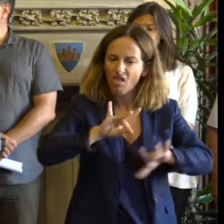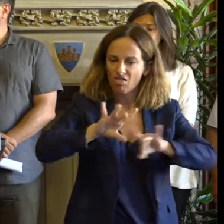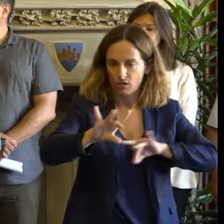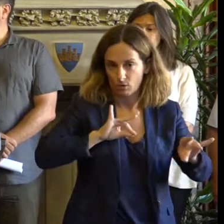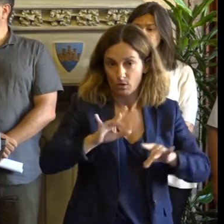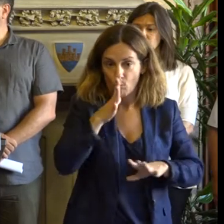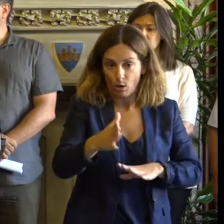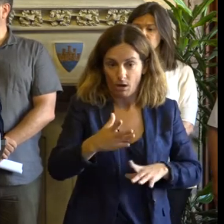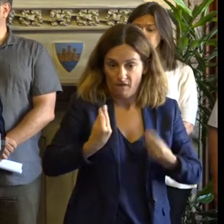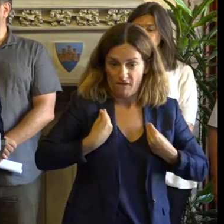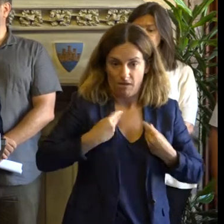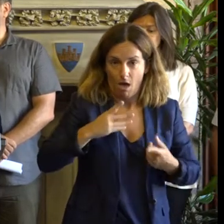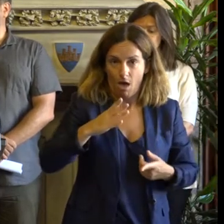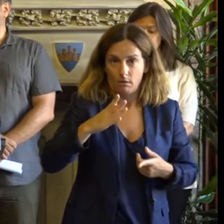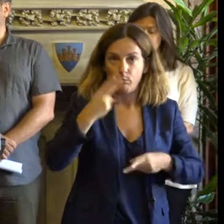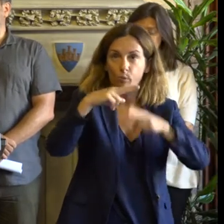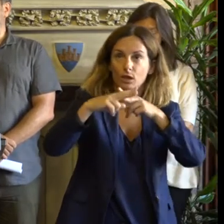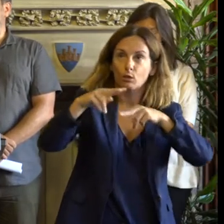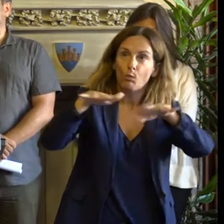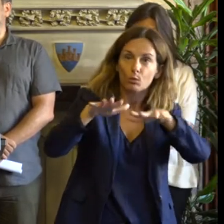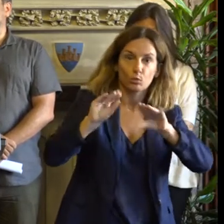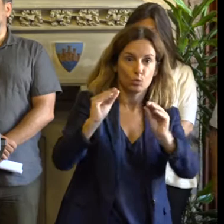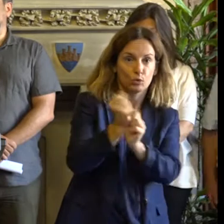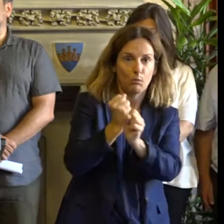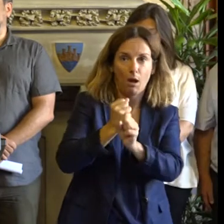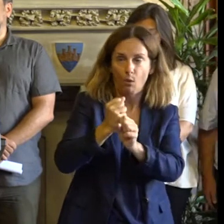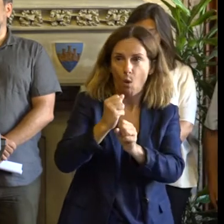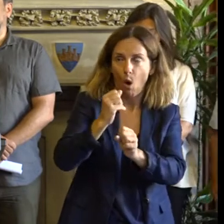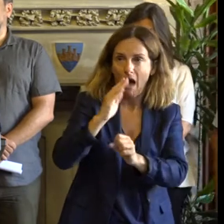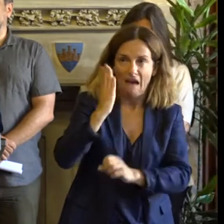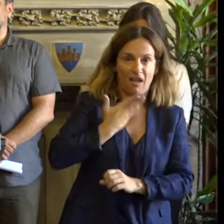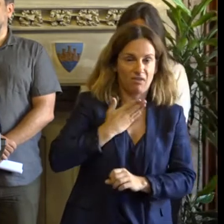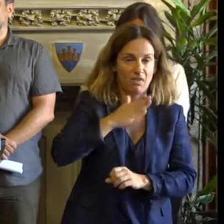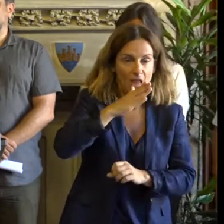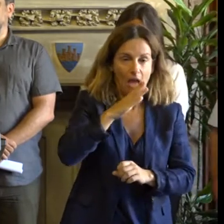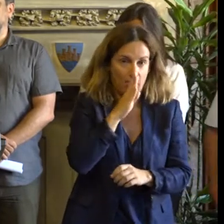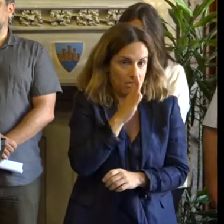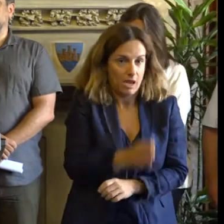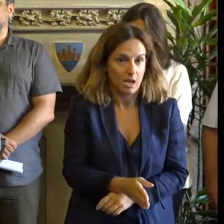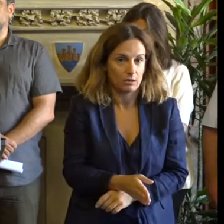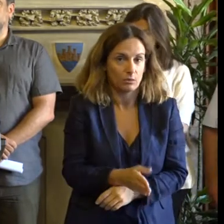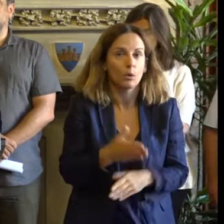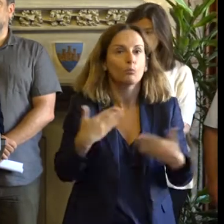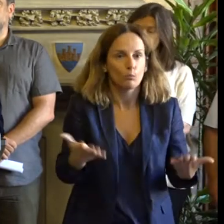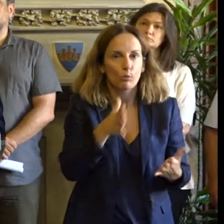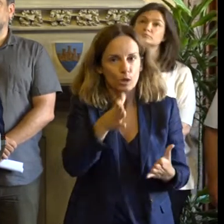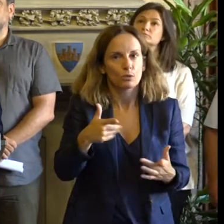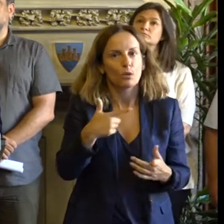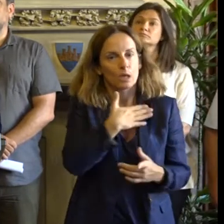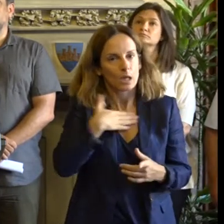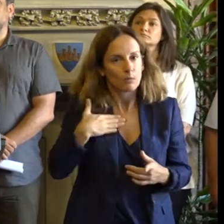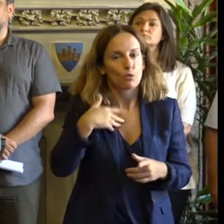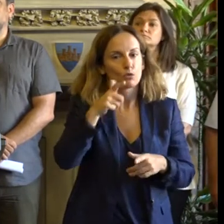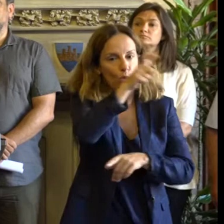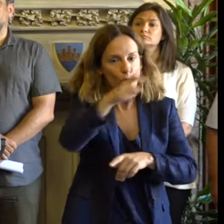manera directa a la seva vida. En aquest sentit, s'ha posat en marxa la campanya Repensem Mallorca, en primer